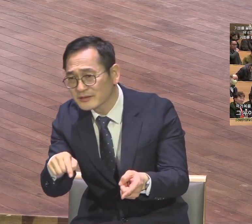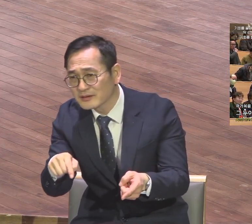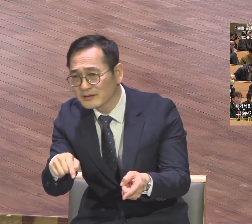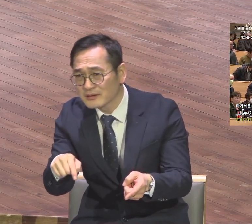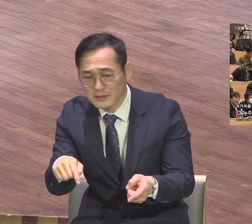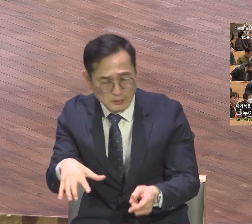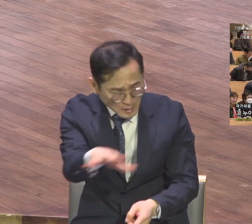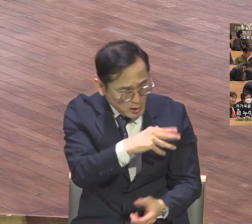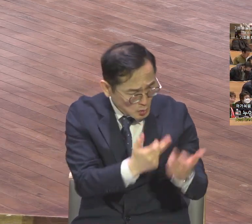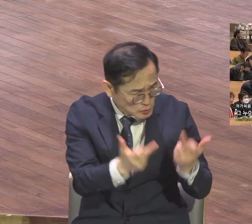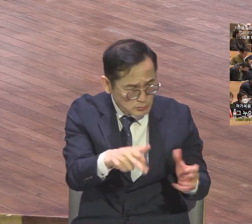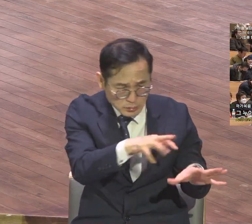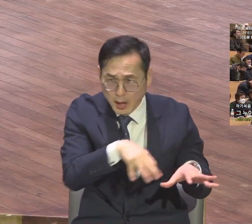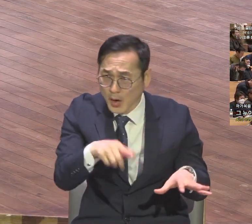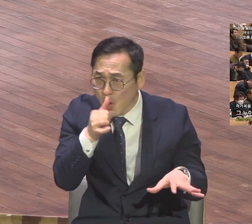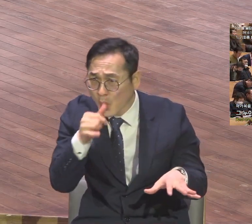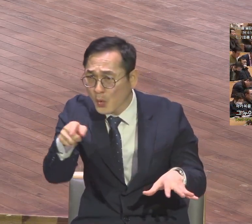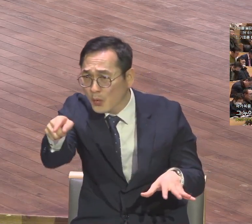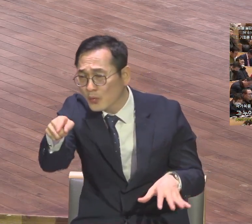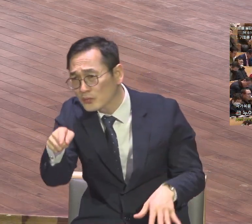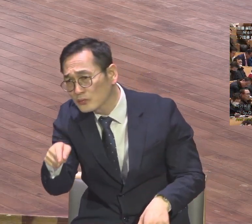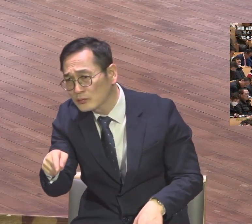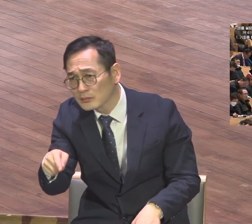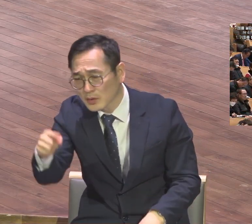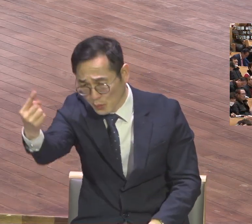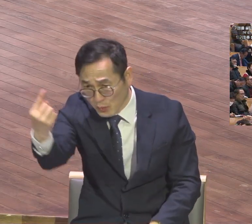하고 예수를 배척한지라.